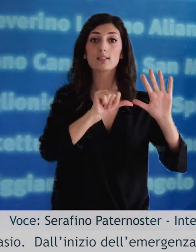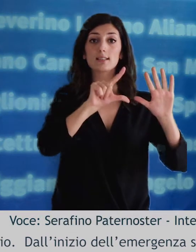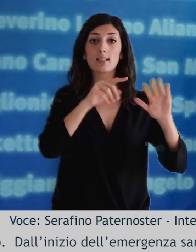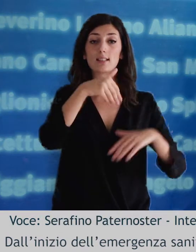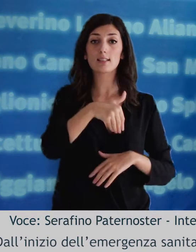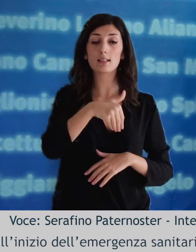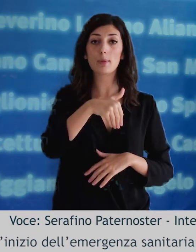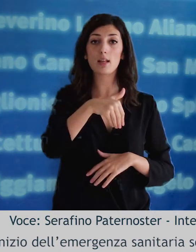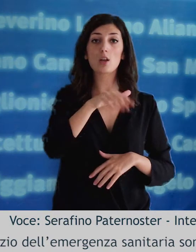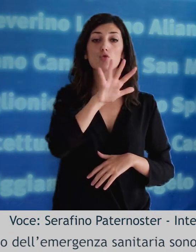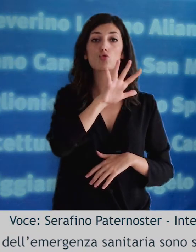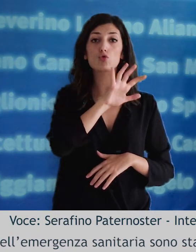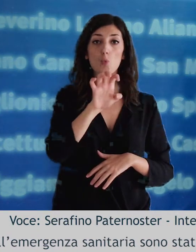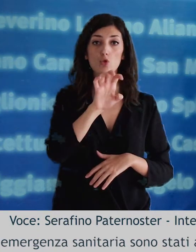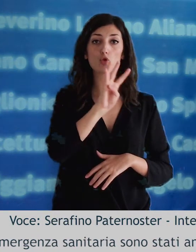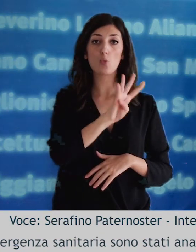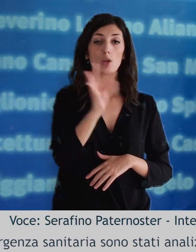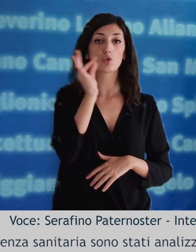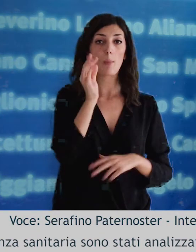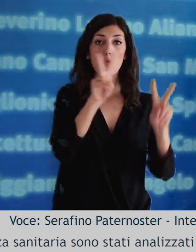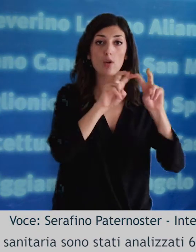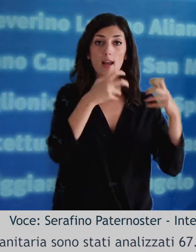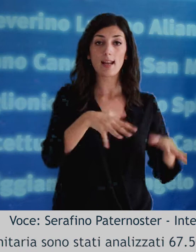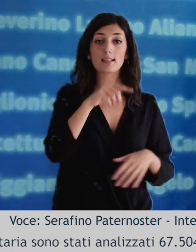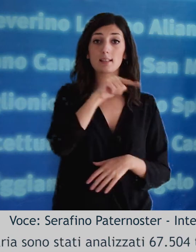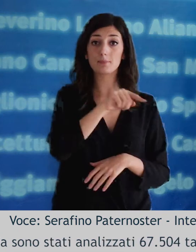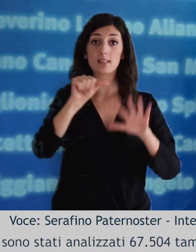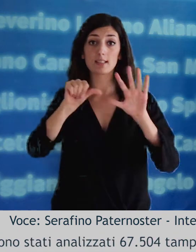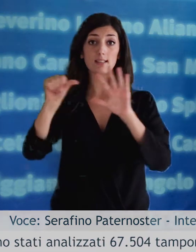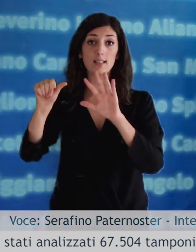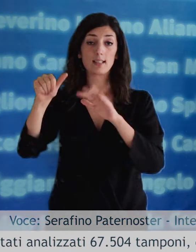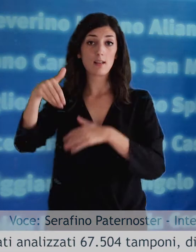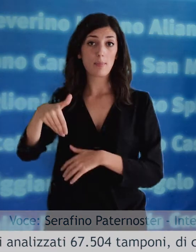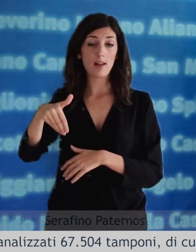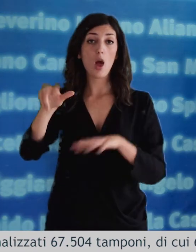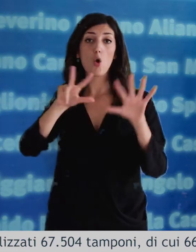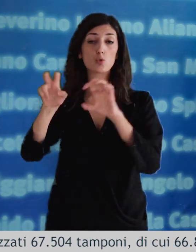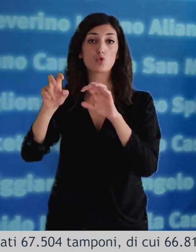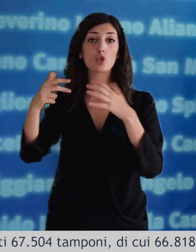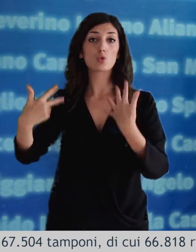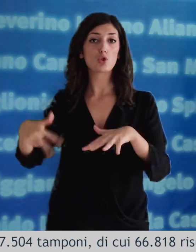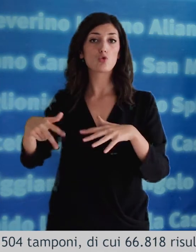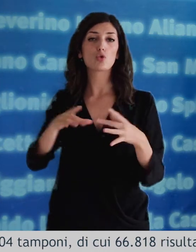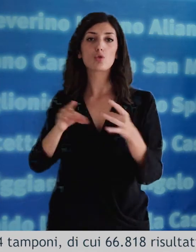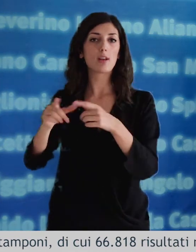.504 tamponi di cui 66.818 risultati negativi